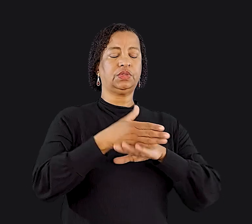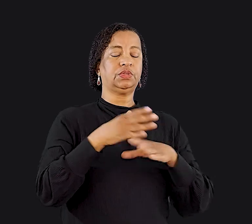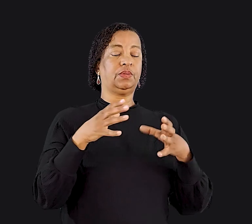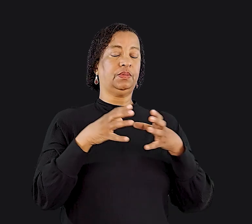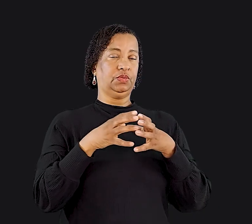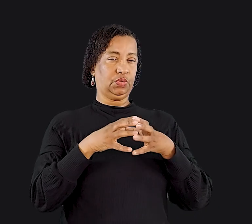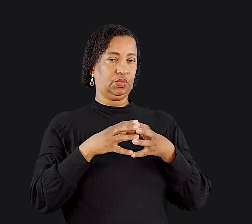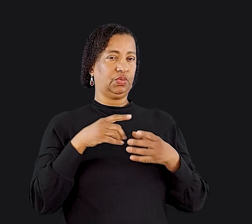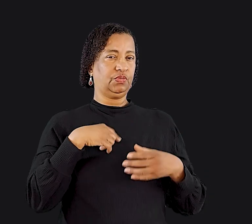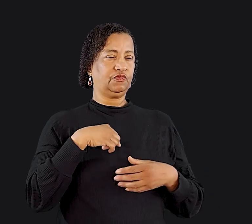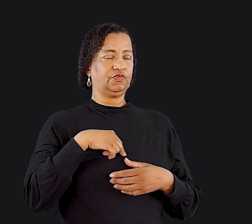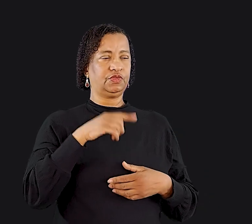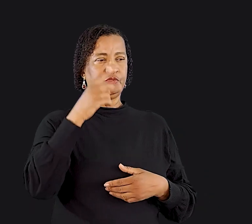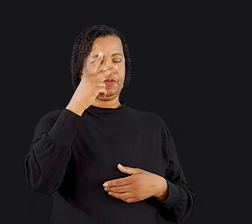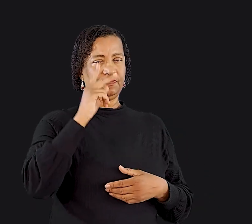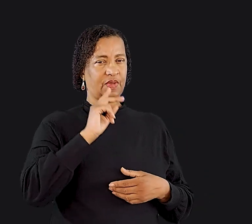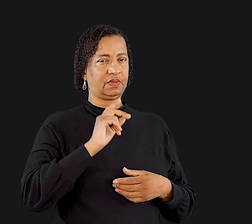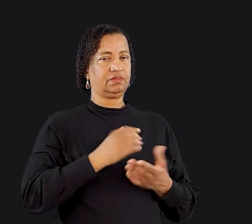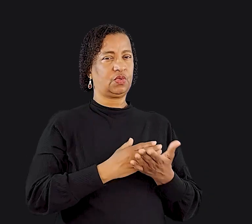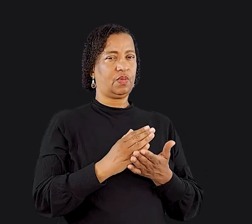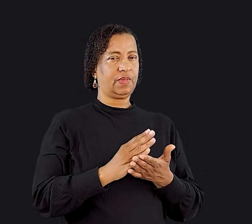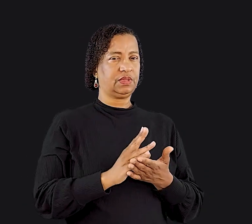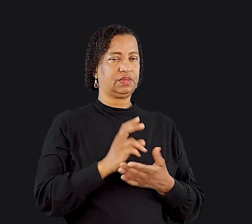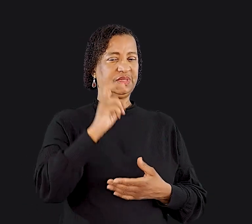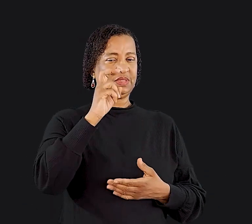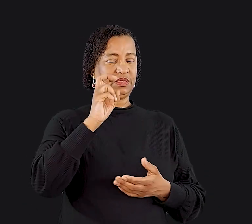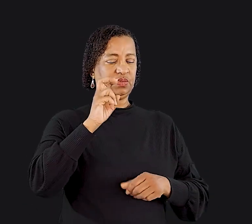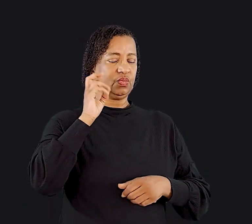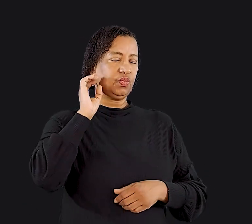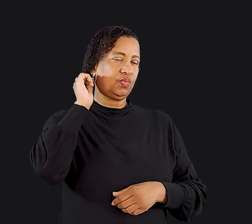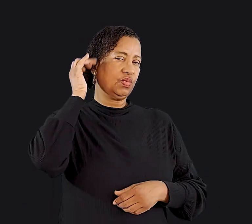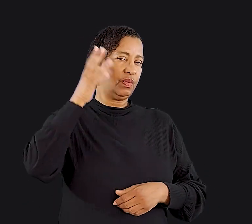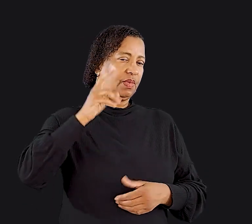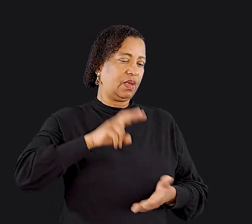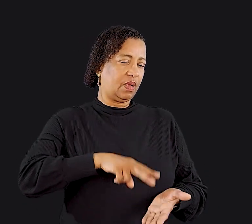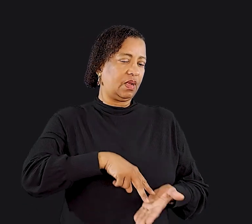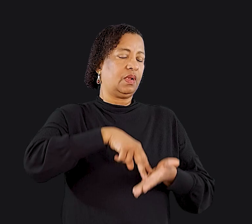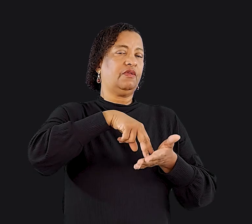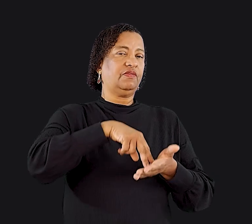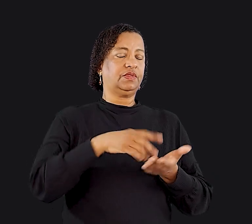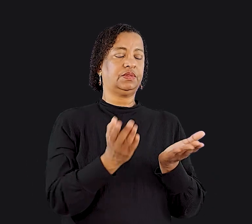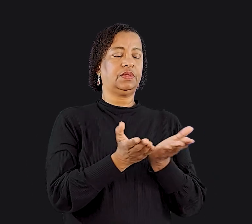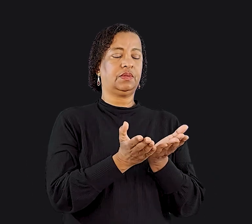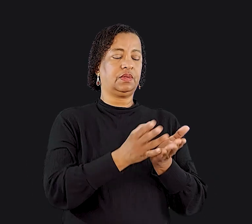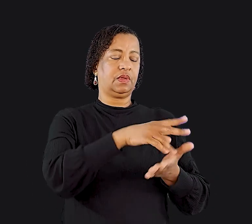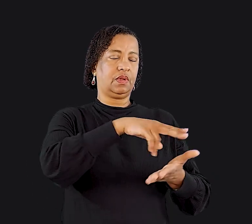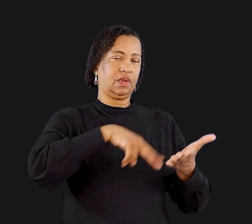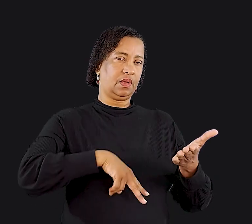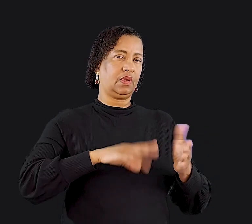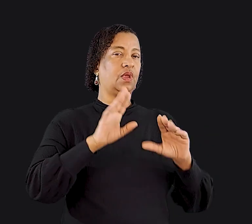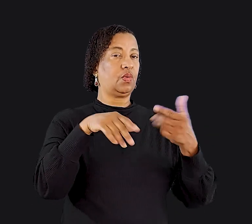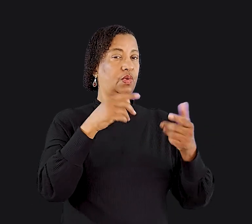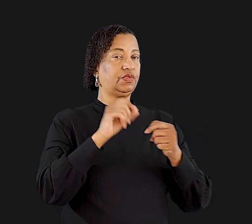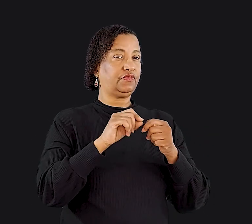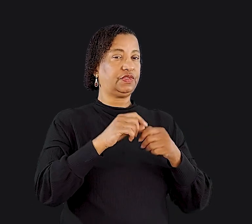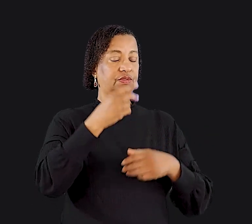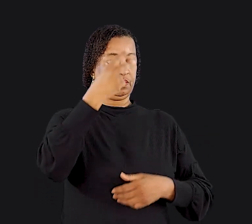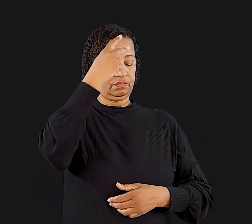quando você passa a levantar às 5 da manhã para ler a palavra de Deus. Quando você fizer isso, preste atenção em